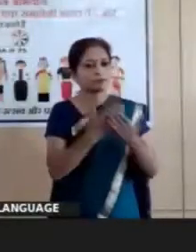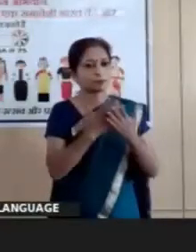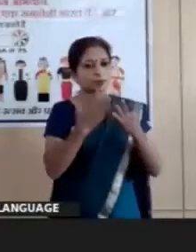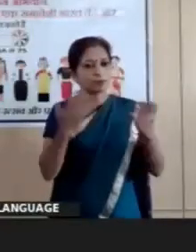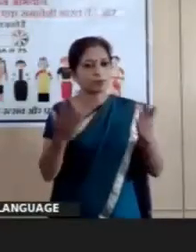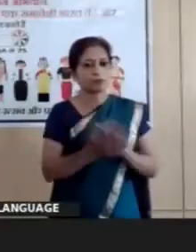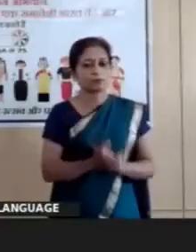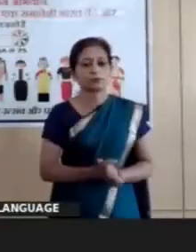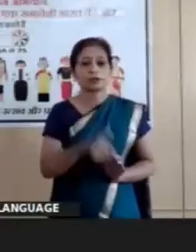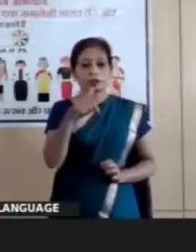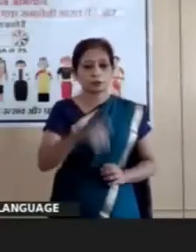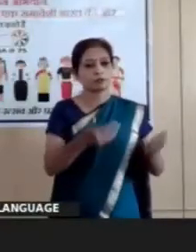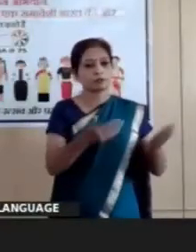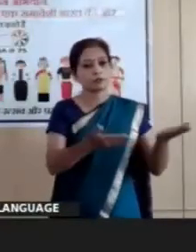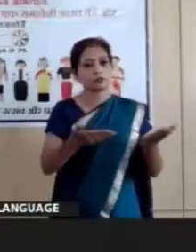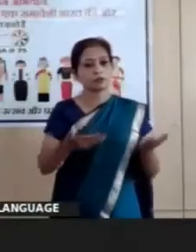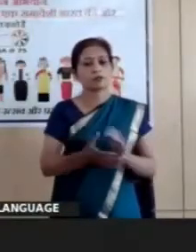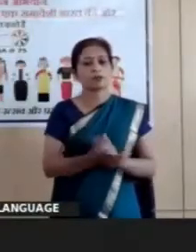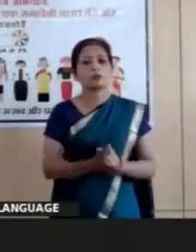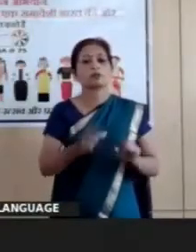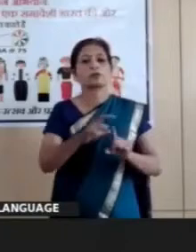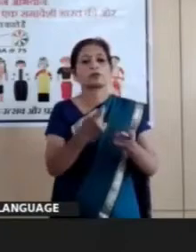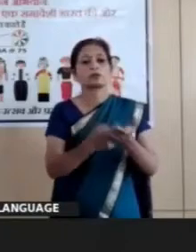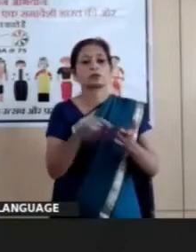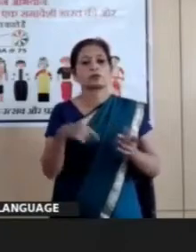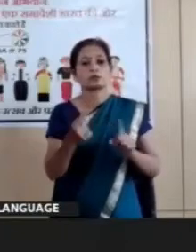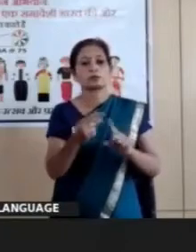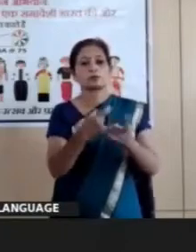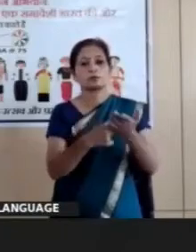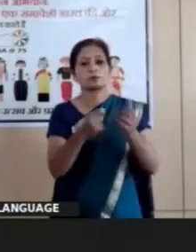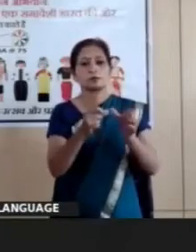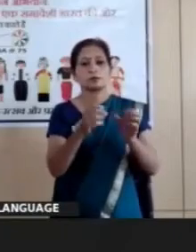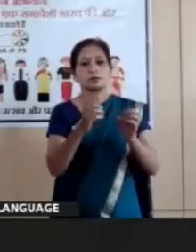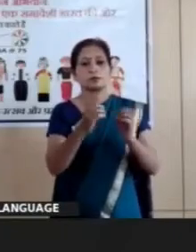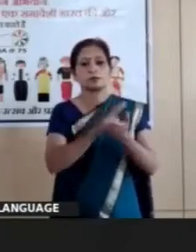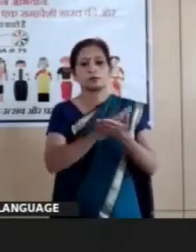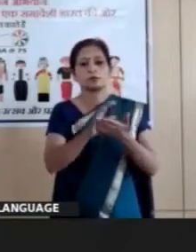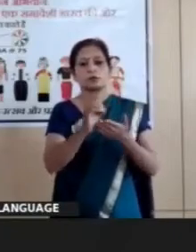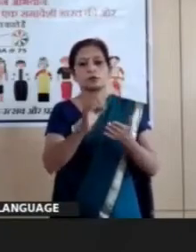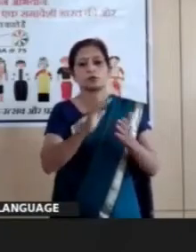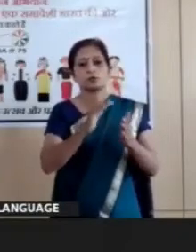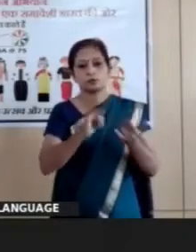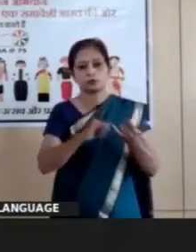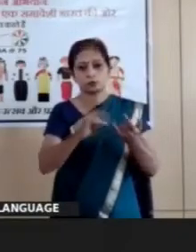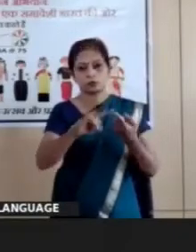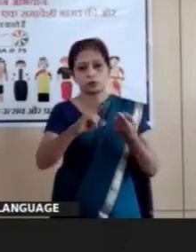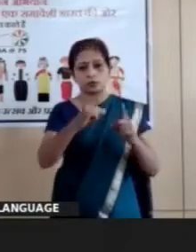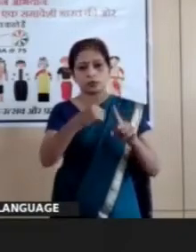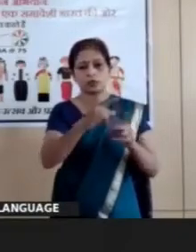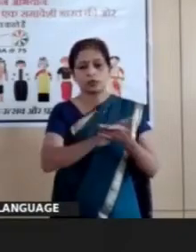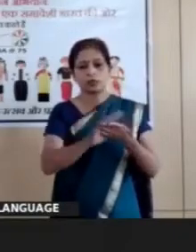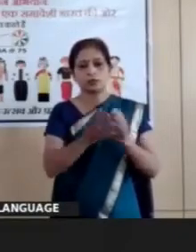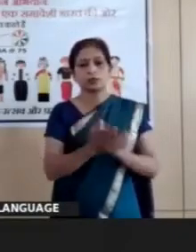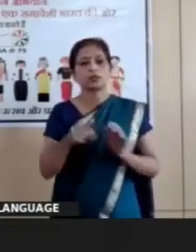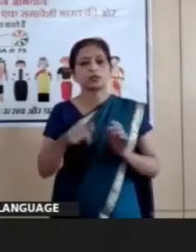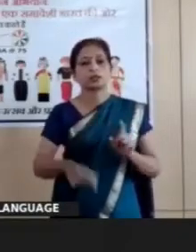अब मैं आमंत्रित करना चाहूंगी डॉक्टर प्रबोध सेठ जी को, जो कि संयुक्त सचिव हैं DEPWD